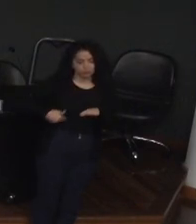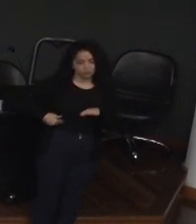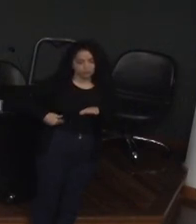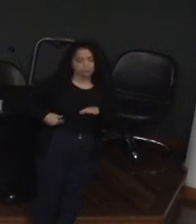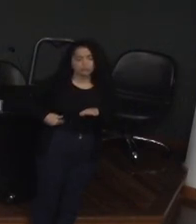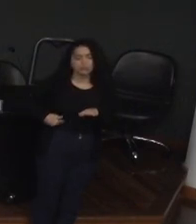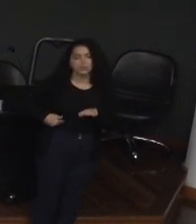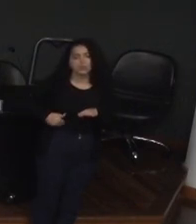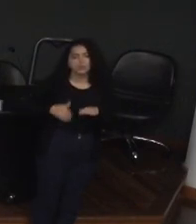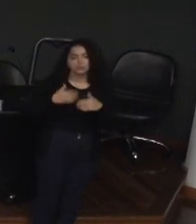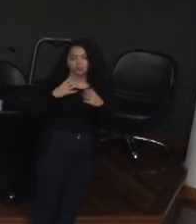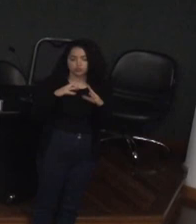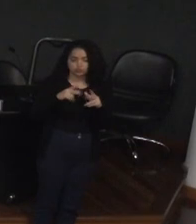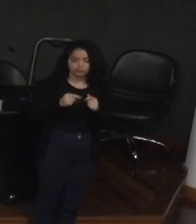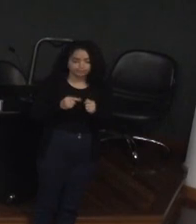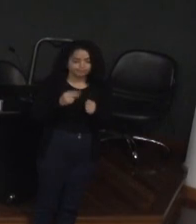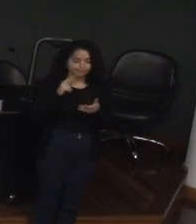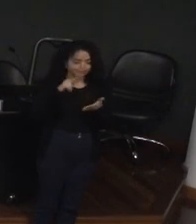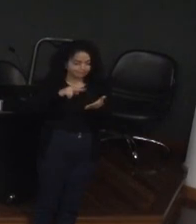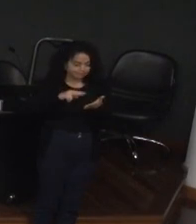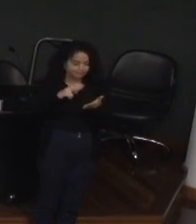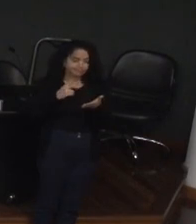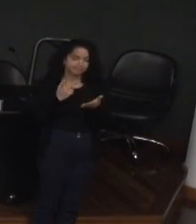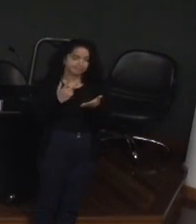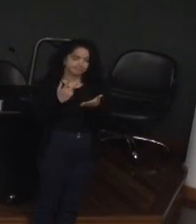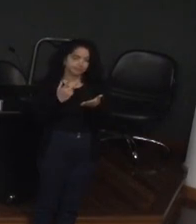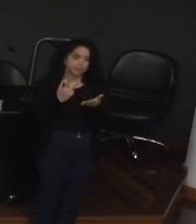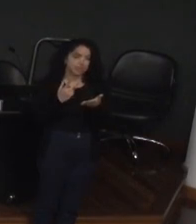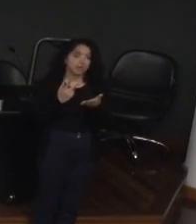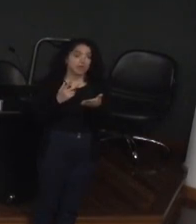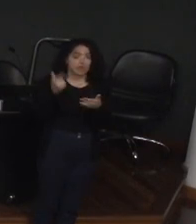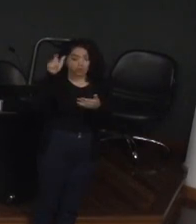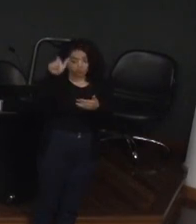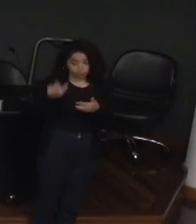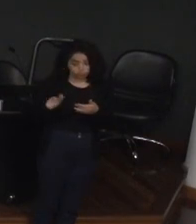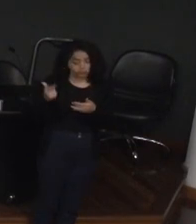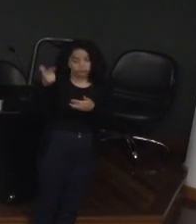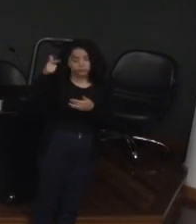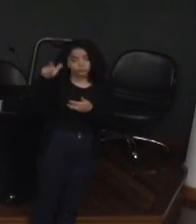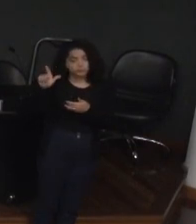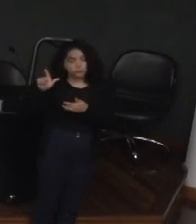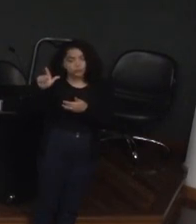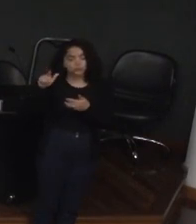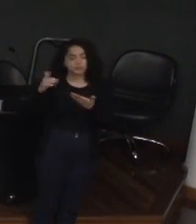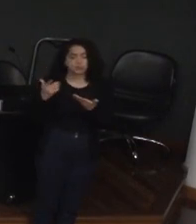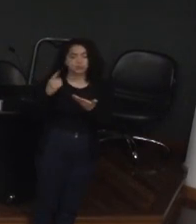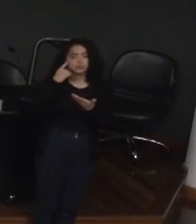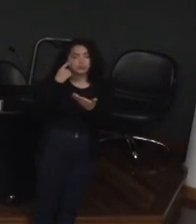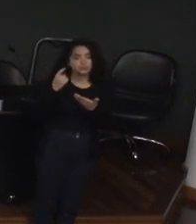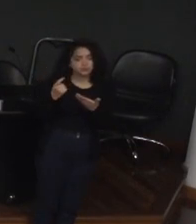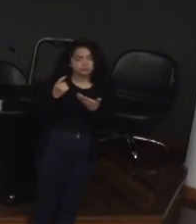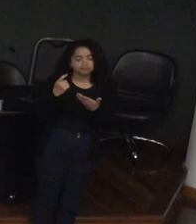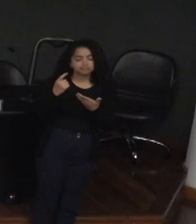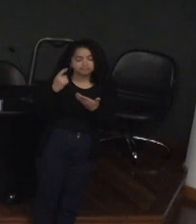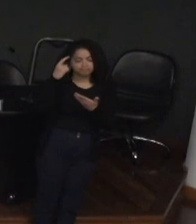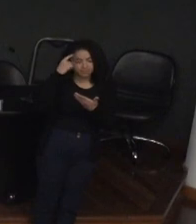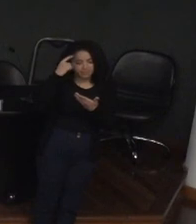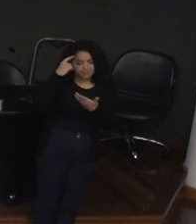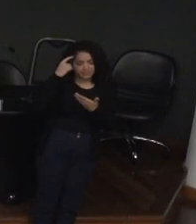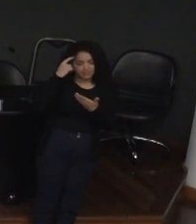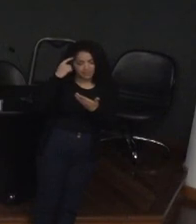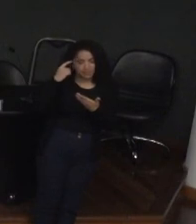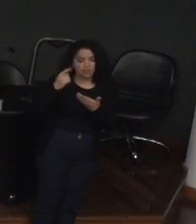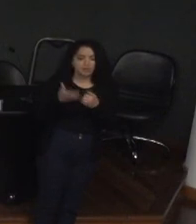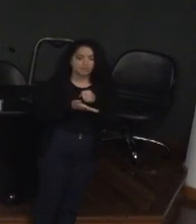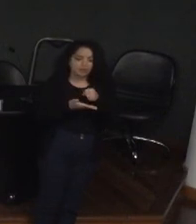Então, tudo isso tem que ver. Porque isso aí seria um terceiro. Isso é bem interessante de se pensar. Né? Você valida